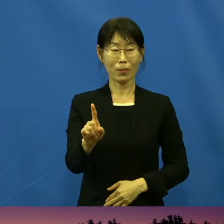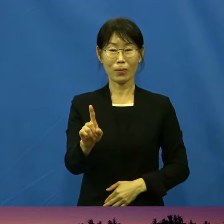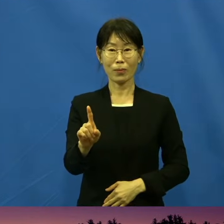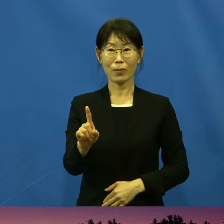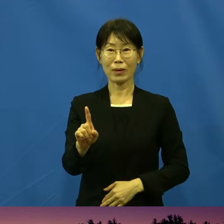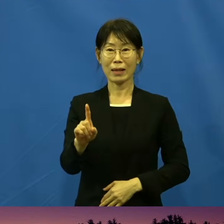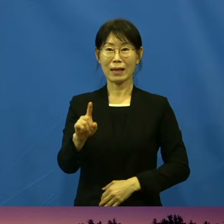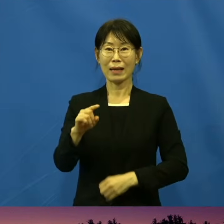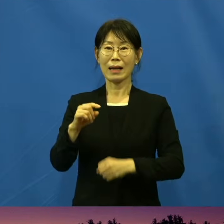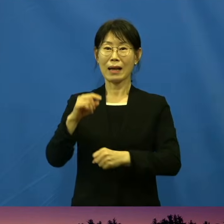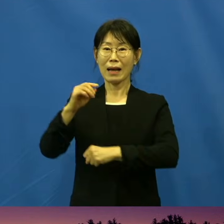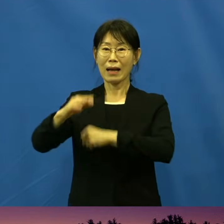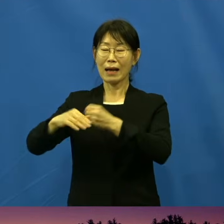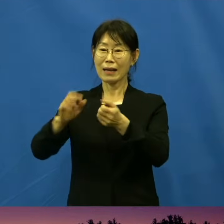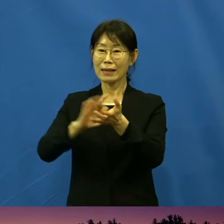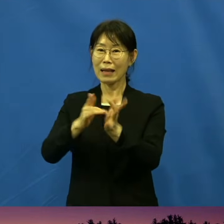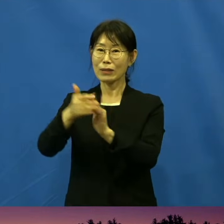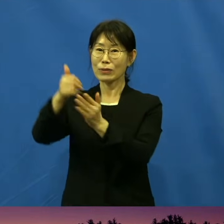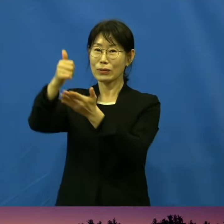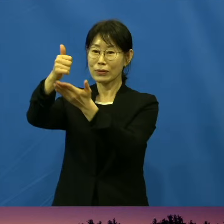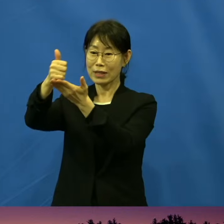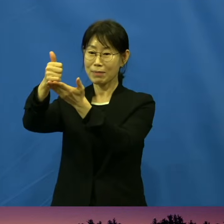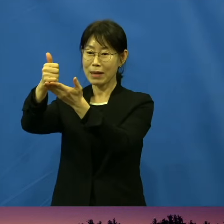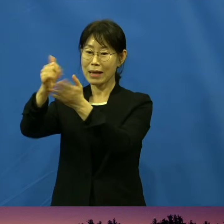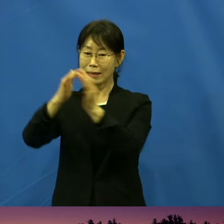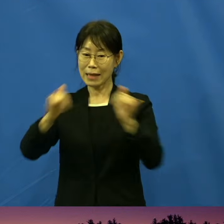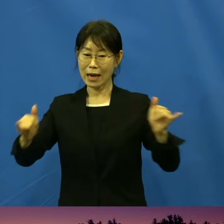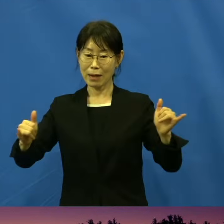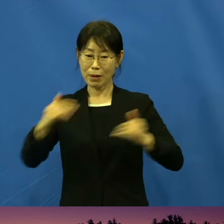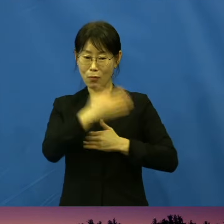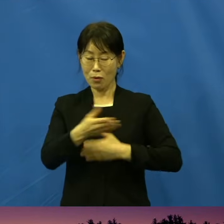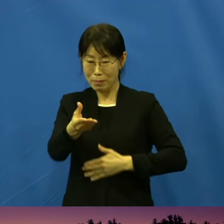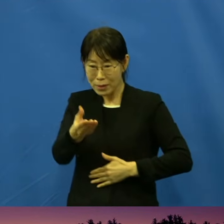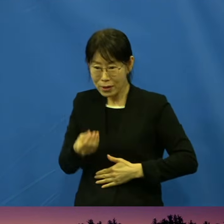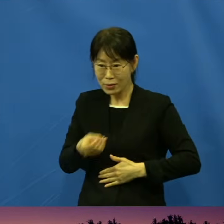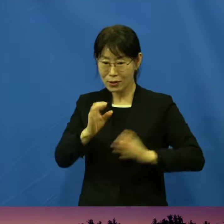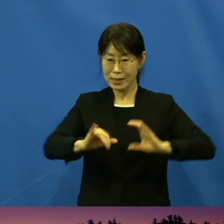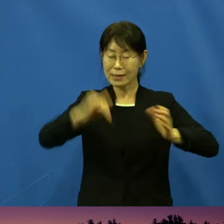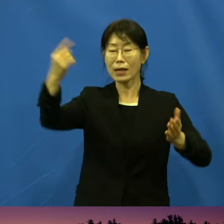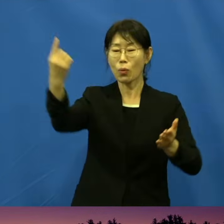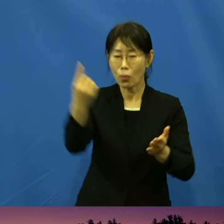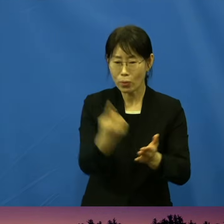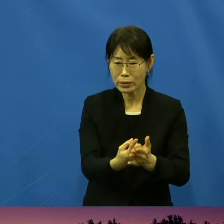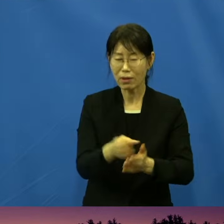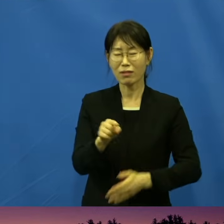인간의 몸을 입고 이 세상에 오신 사건, 이거보다 더 큰 사건은 없어요.